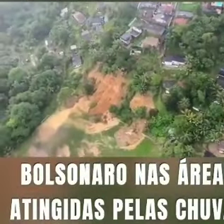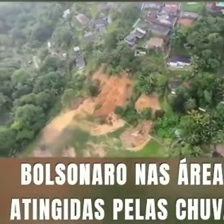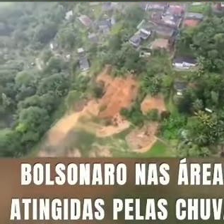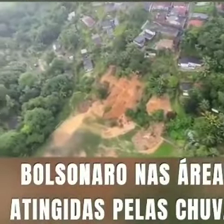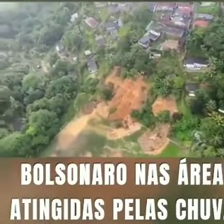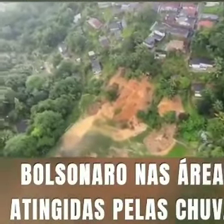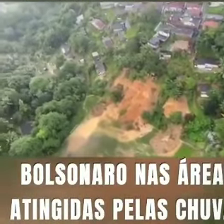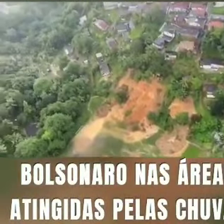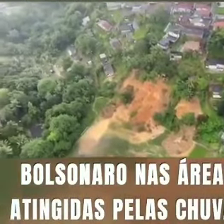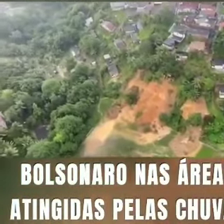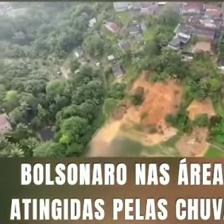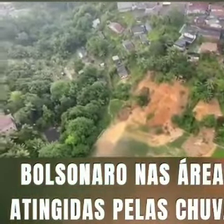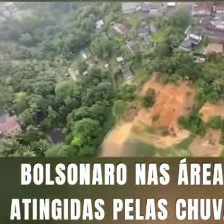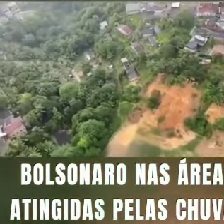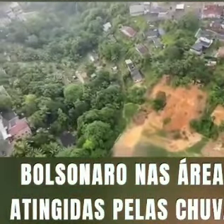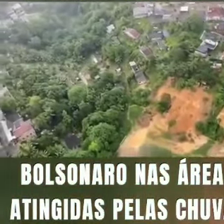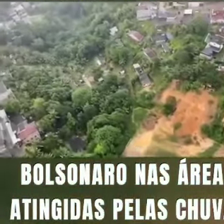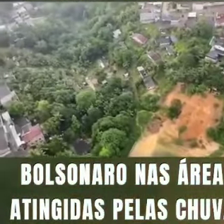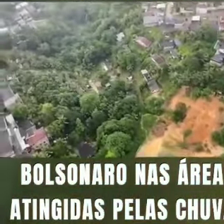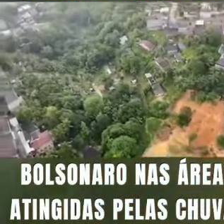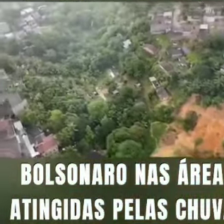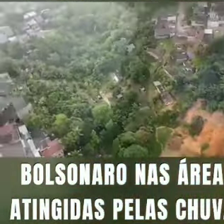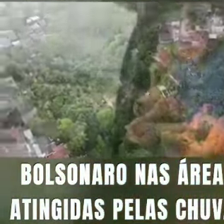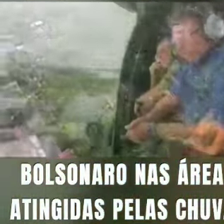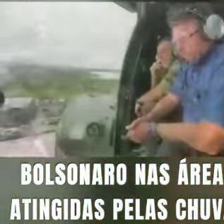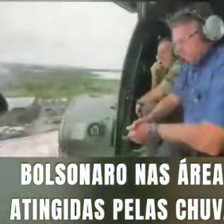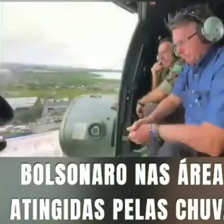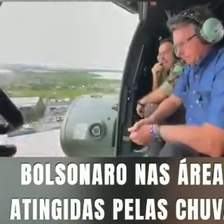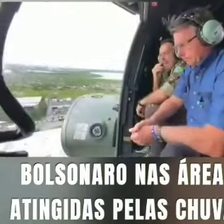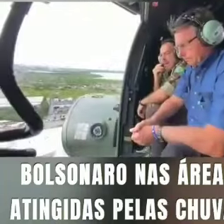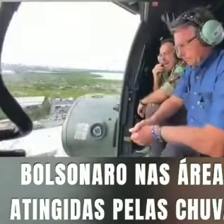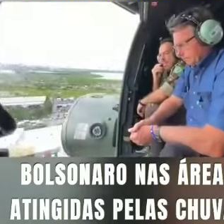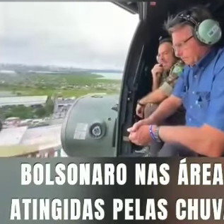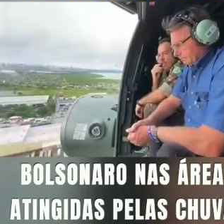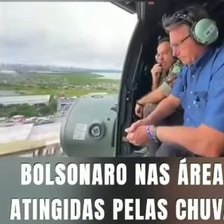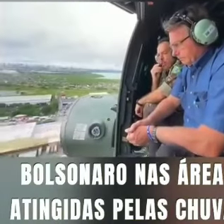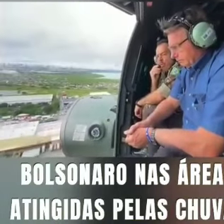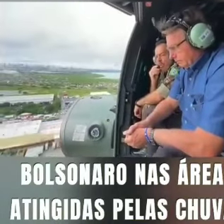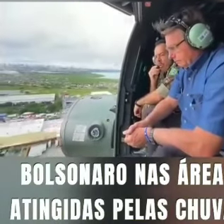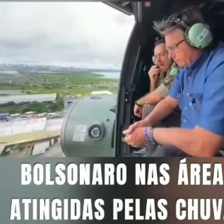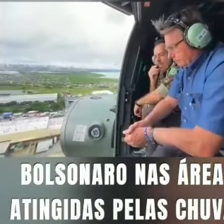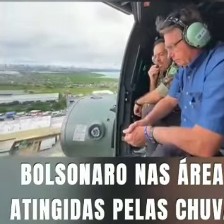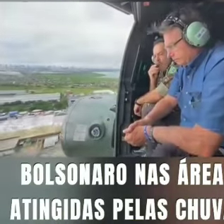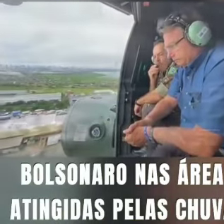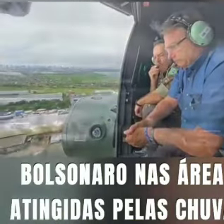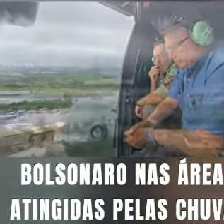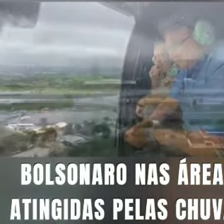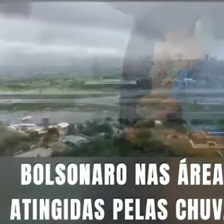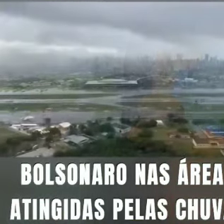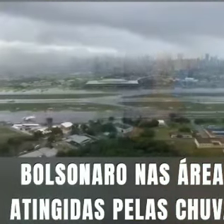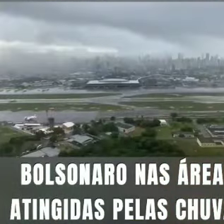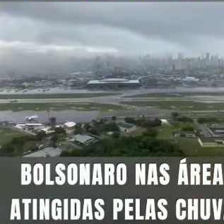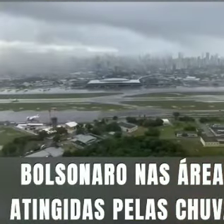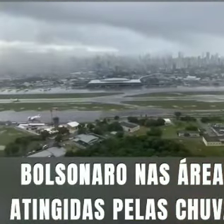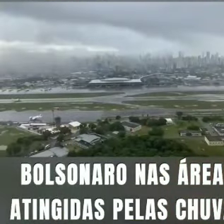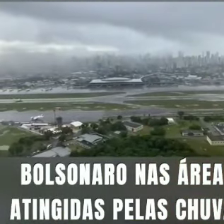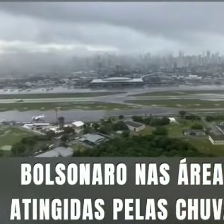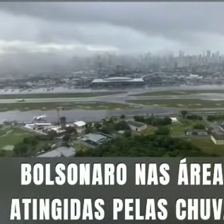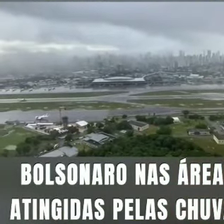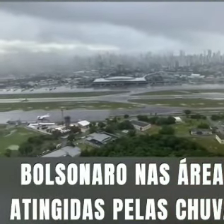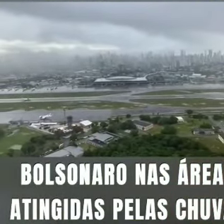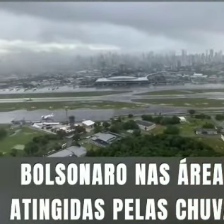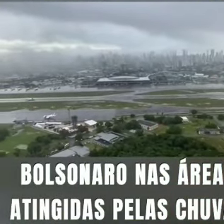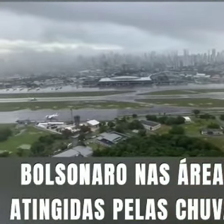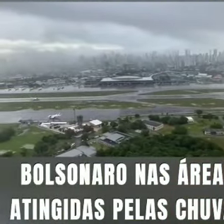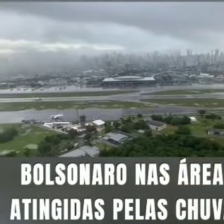falando. Então nosso presidente Bolsonaro é assim, ele vai, sempre esse desastre que teve, negócio de enchente, tudo que teve